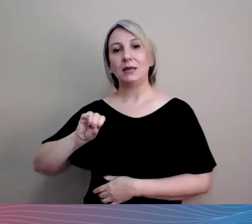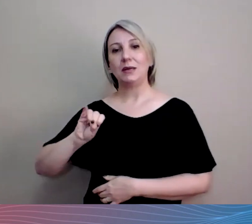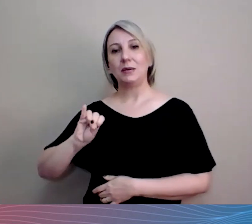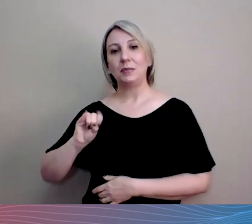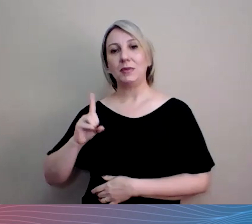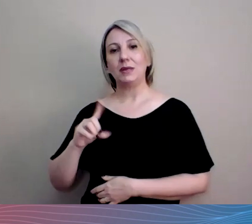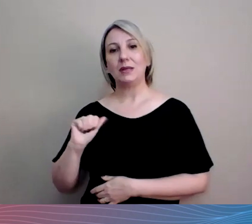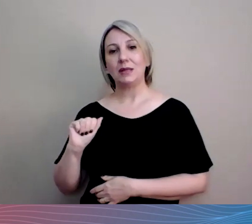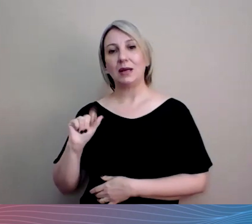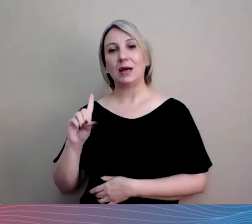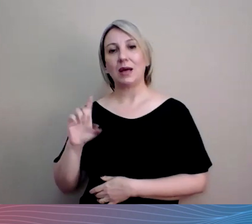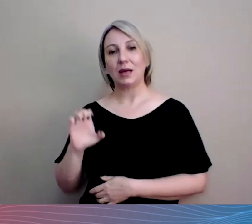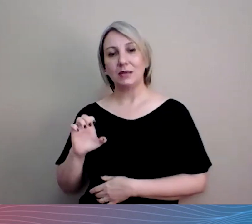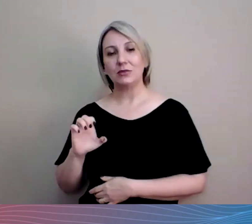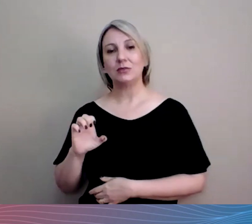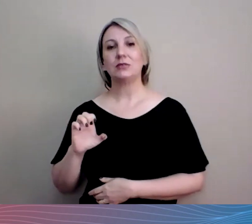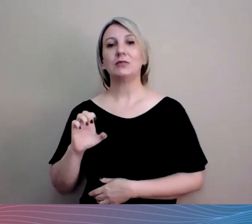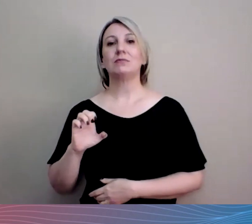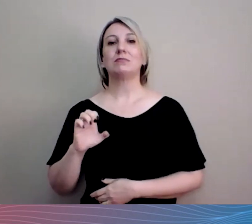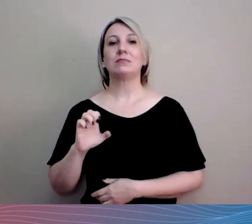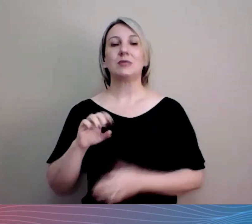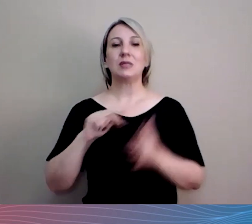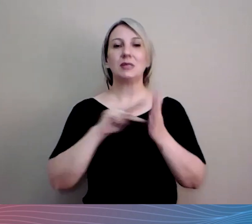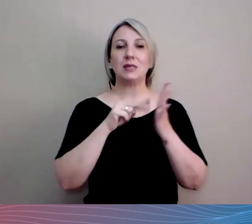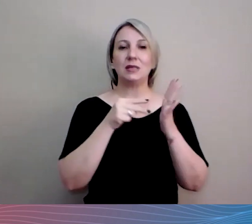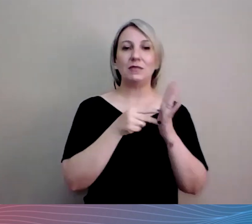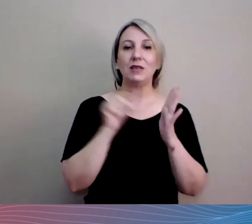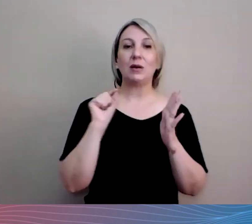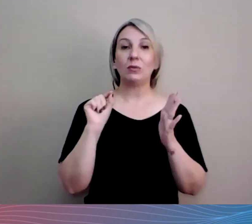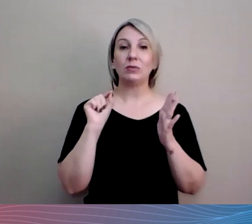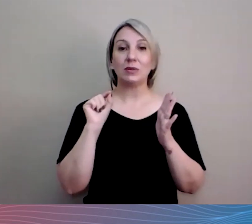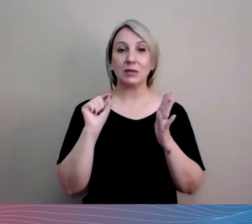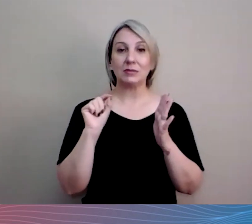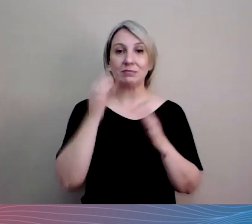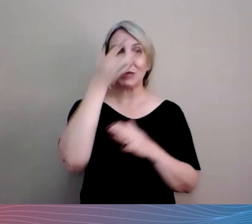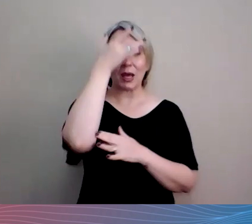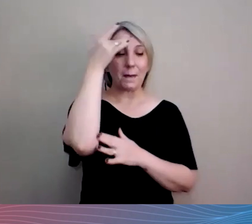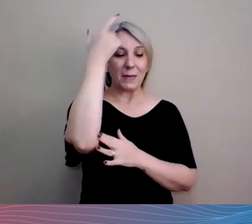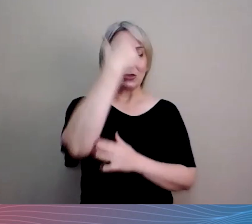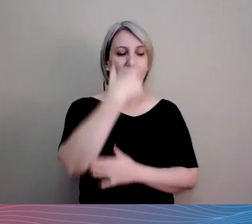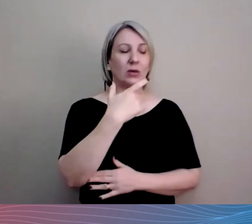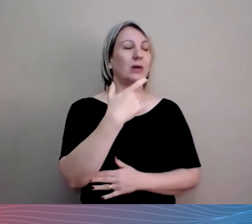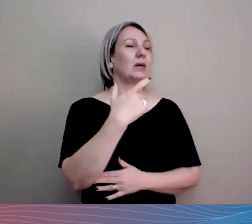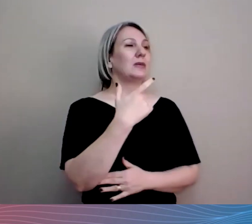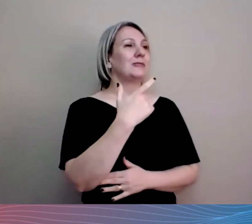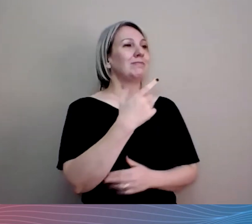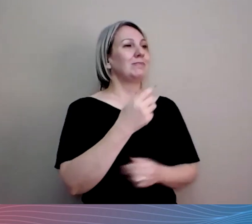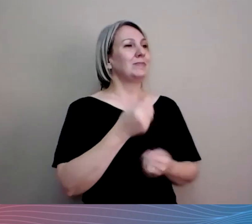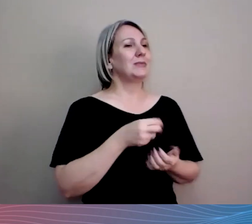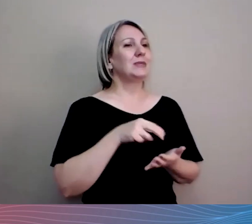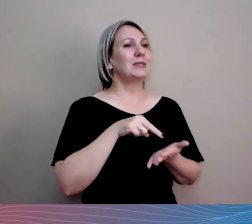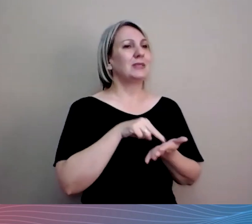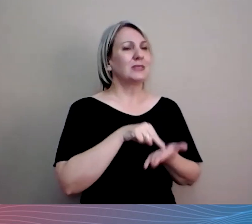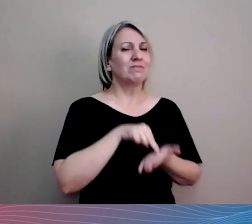que suporta situações adversas com firmeza. Não é nessa